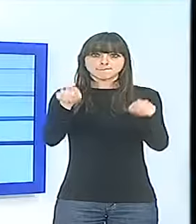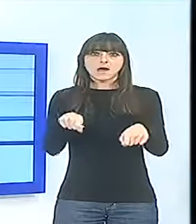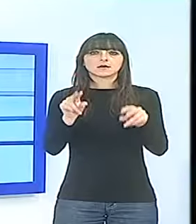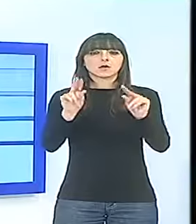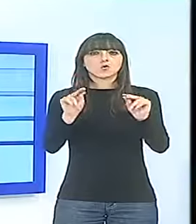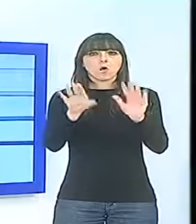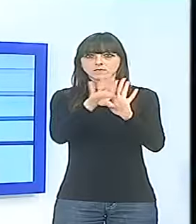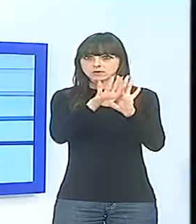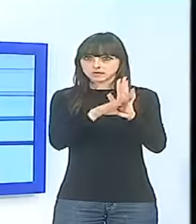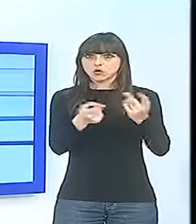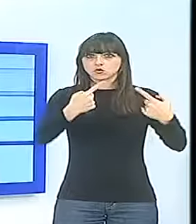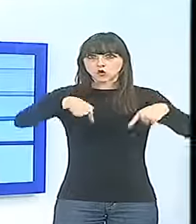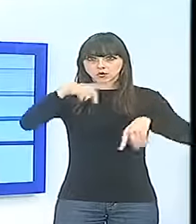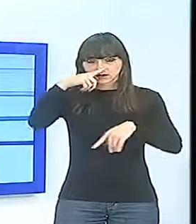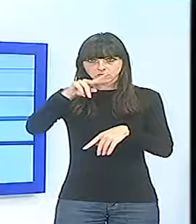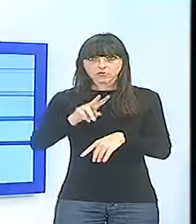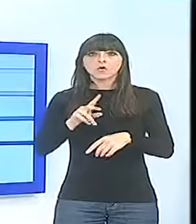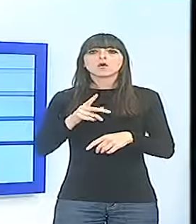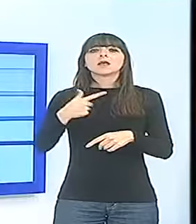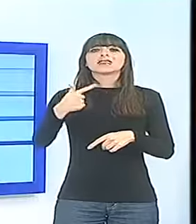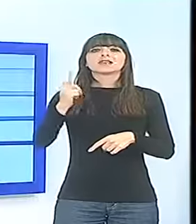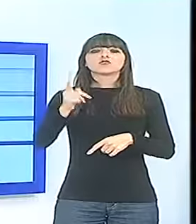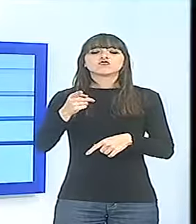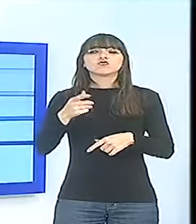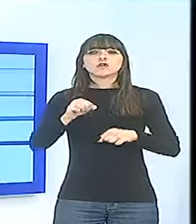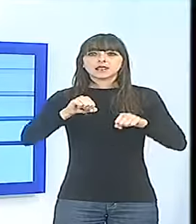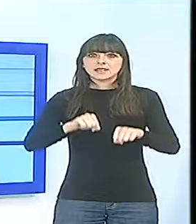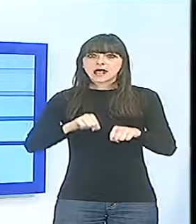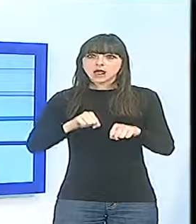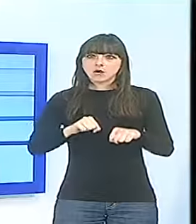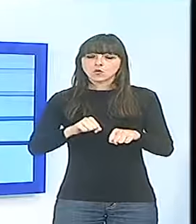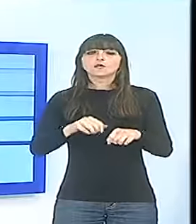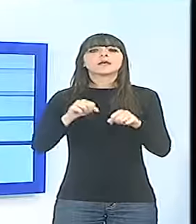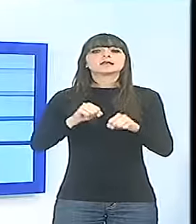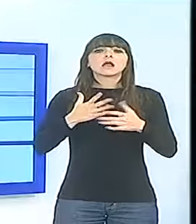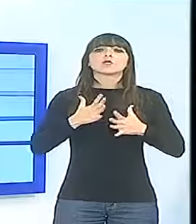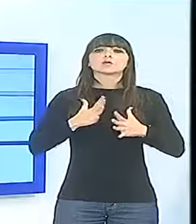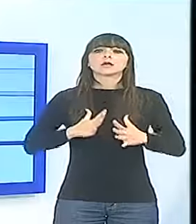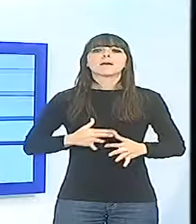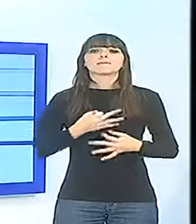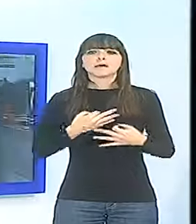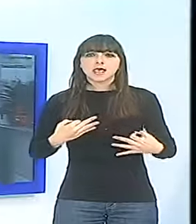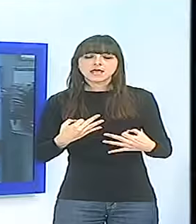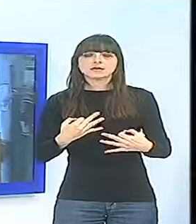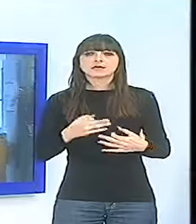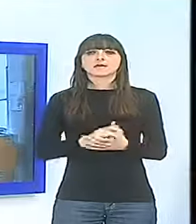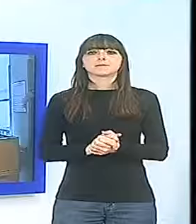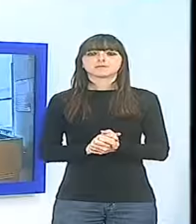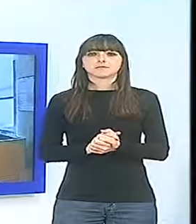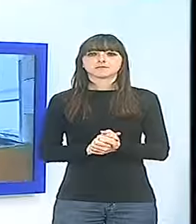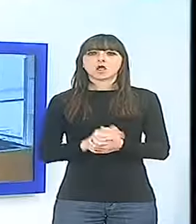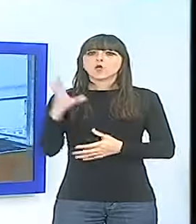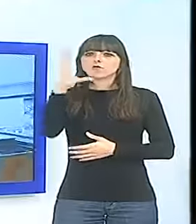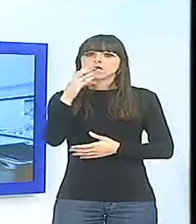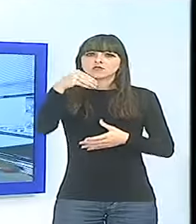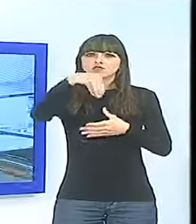nuova trasmissione su Noi TV, TG Salute, dedicata proprio a salute e benessere in Versilia. Un viaggio